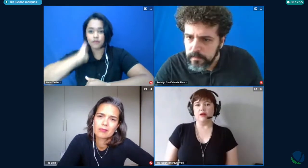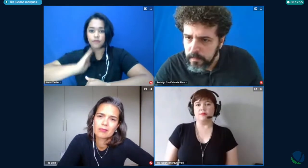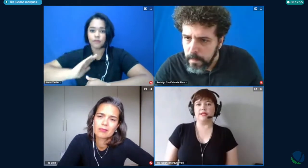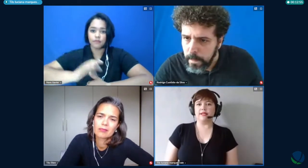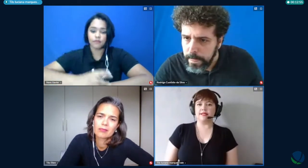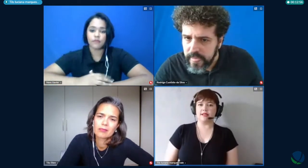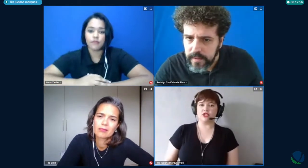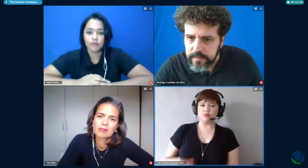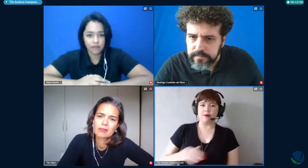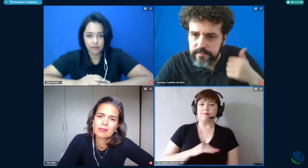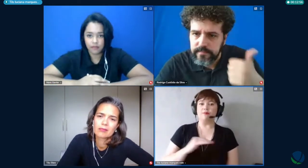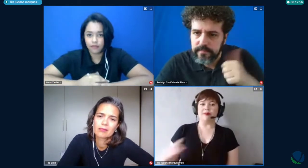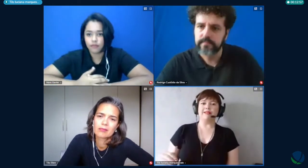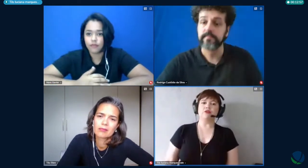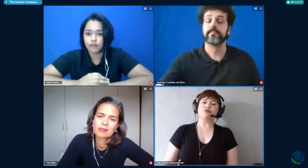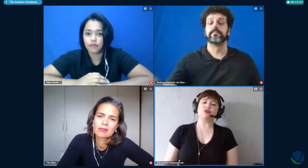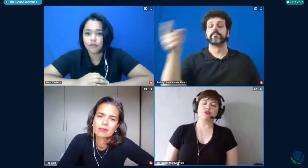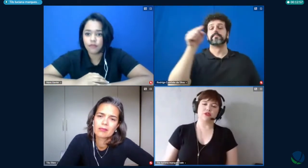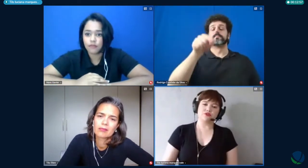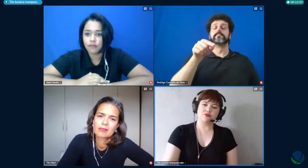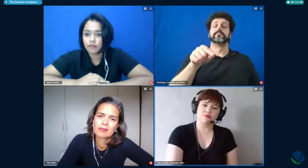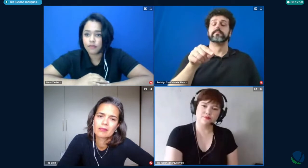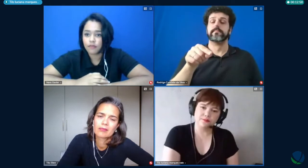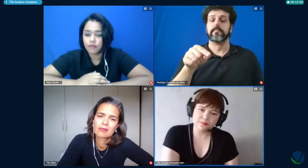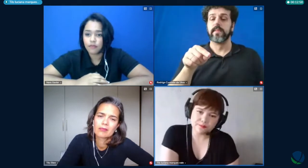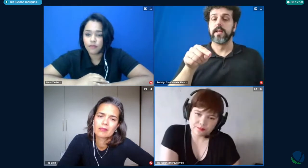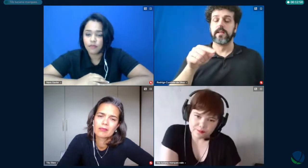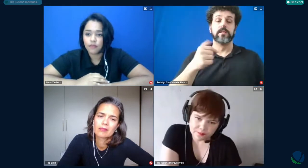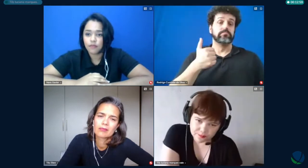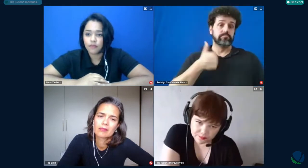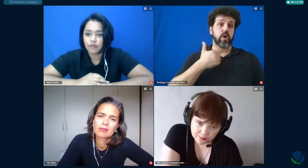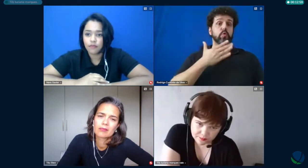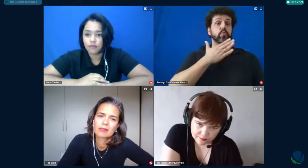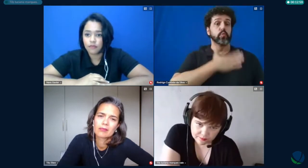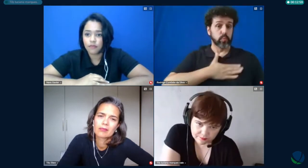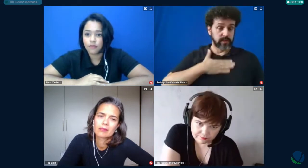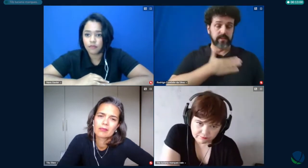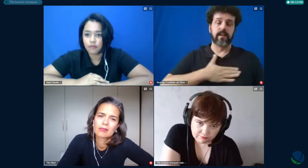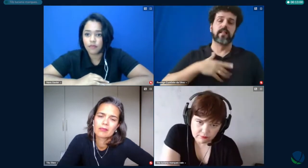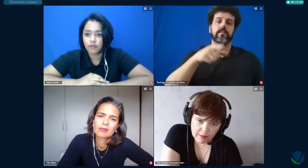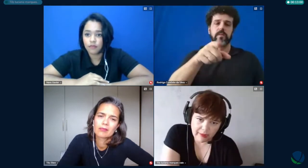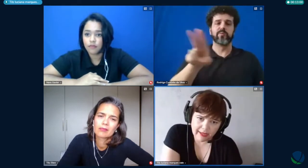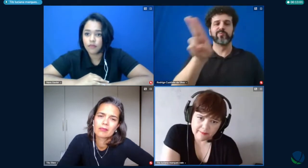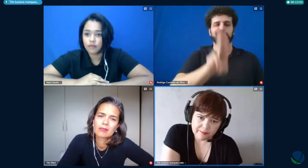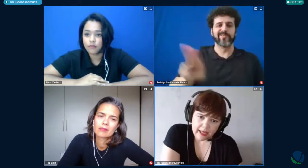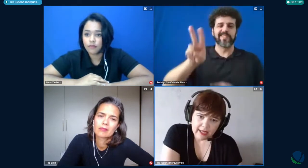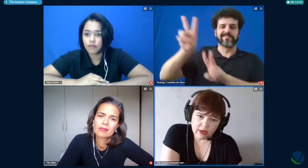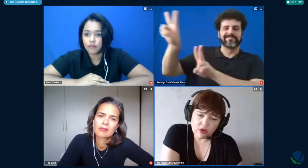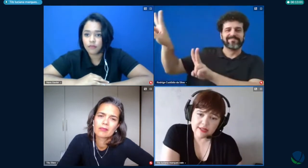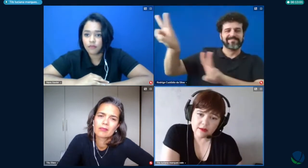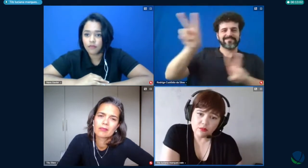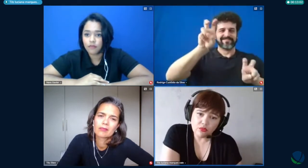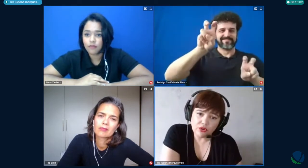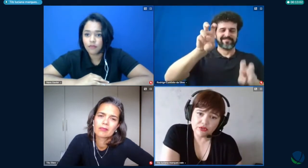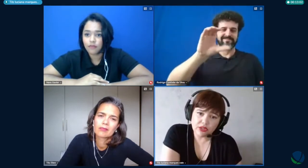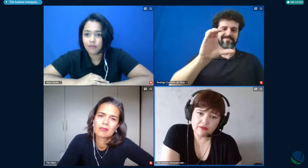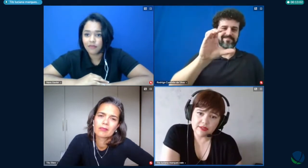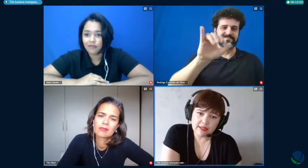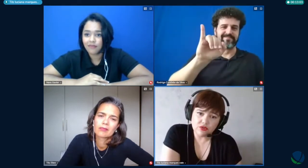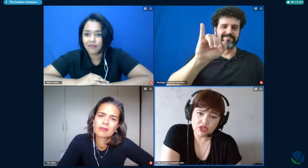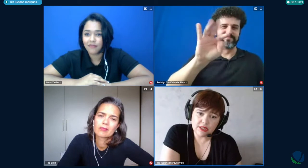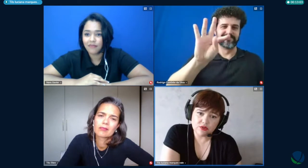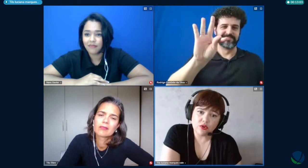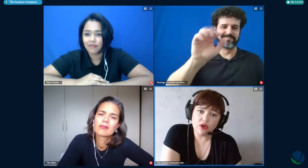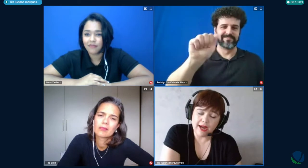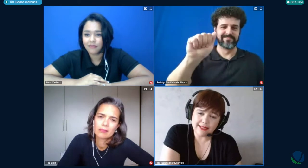plural, para que seja um padrão no seu texto. Bem, eu gostei muito que